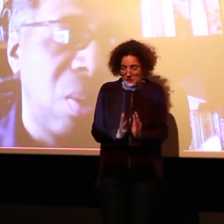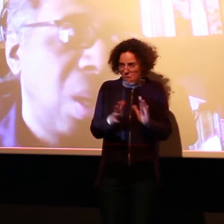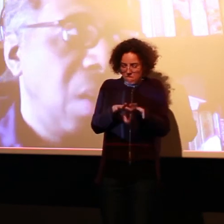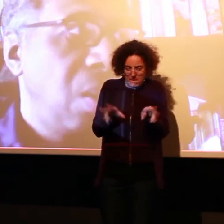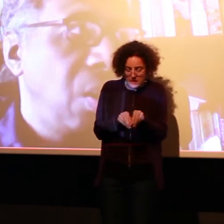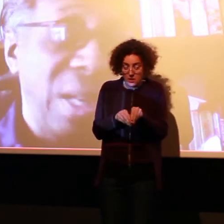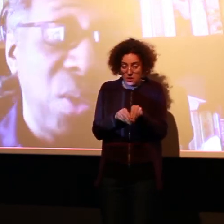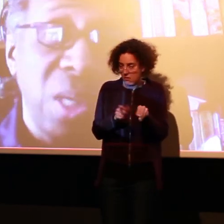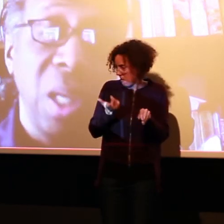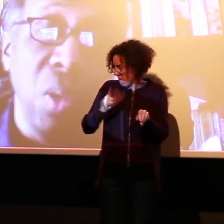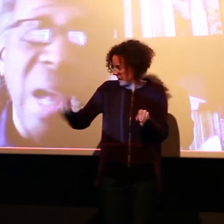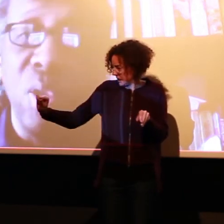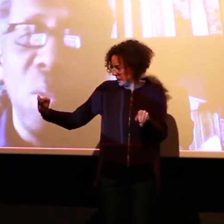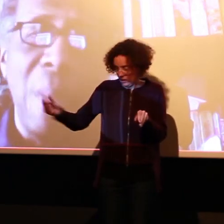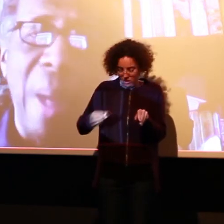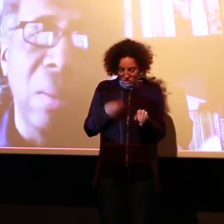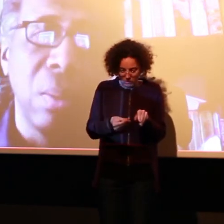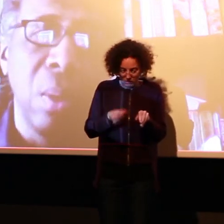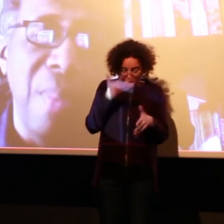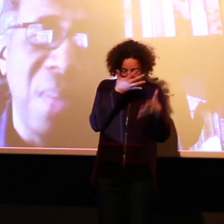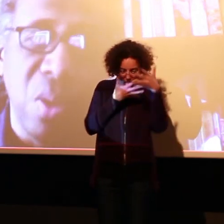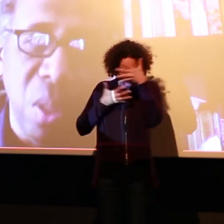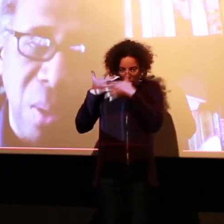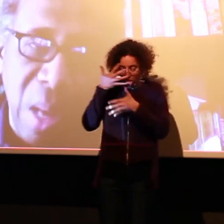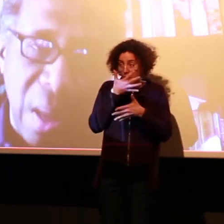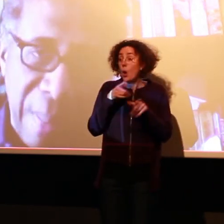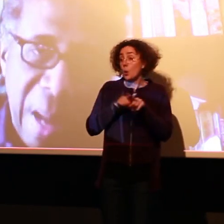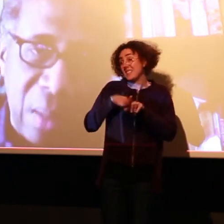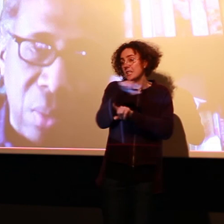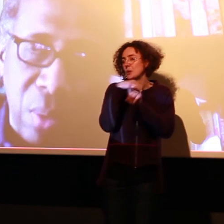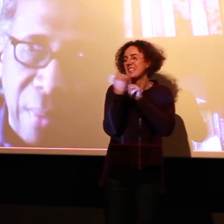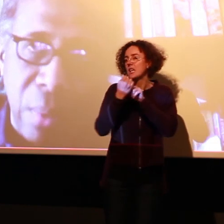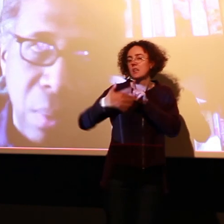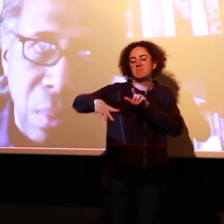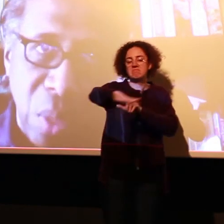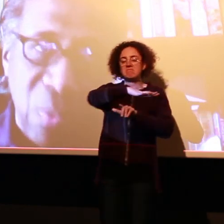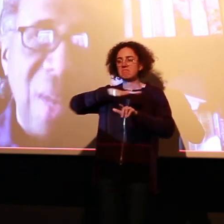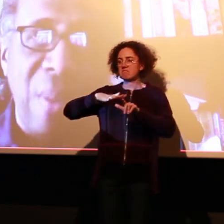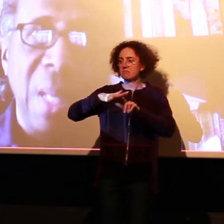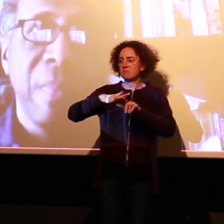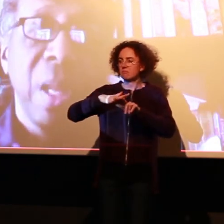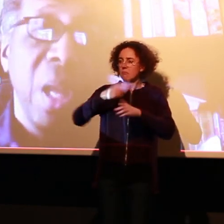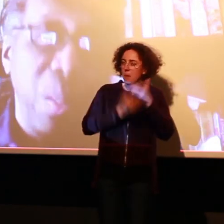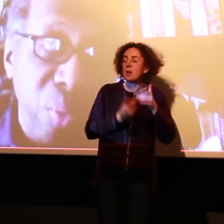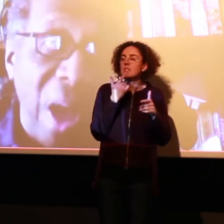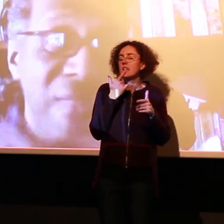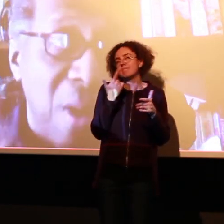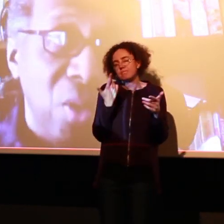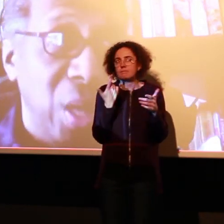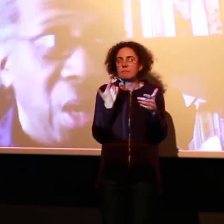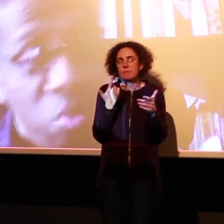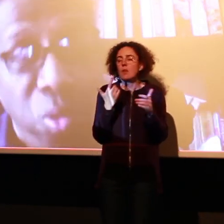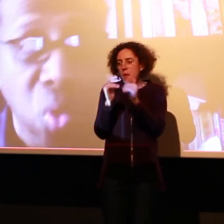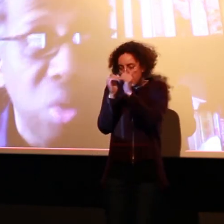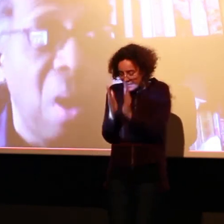l'organisation de la société. Donc il y a un double impact de leur absence, un impact au niveau de la famille, et plus gravement, je